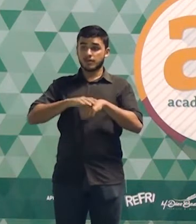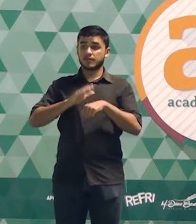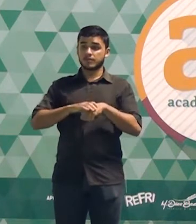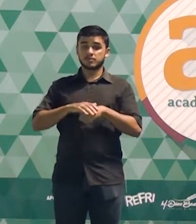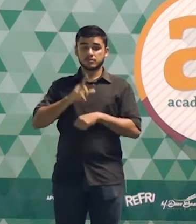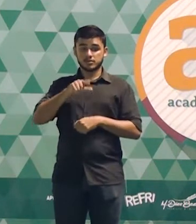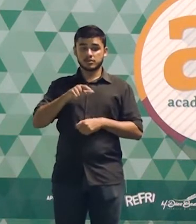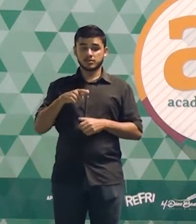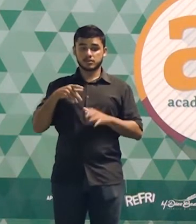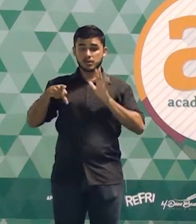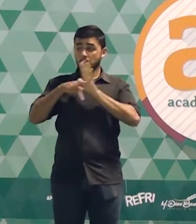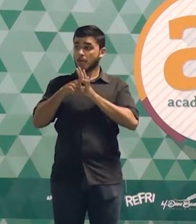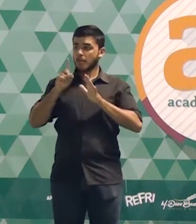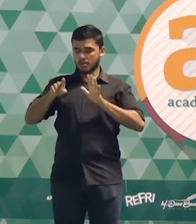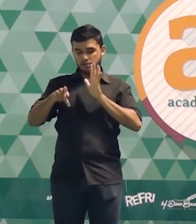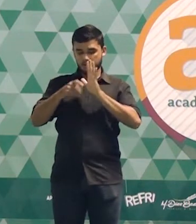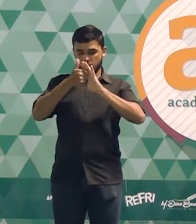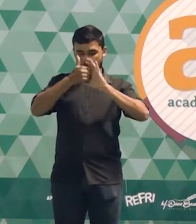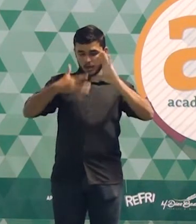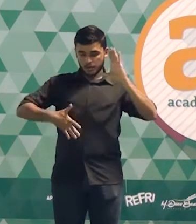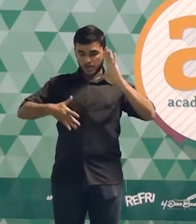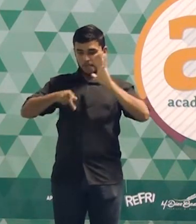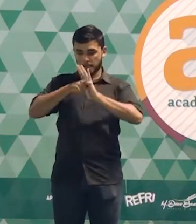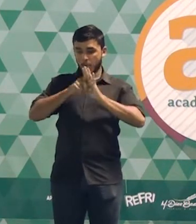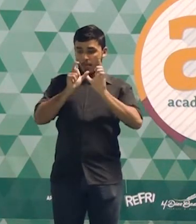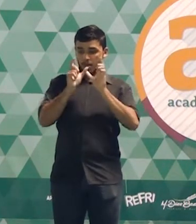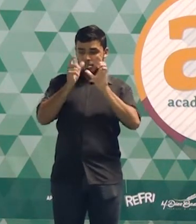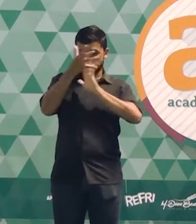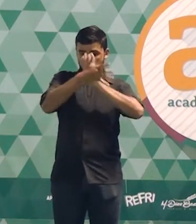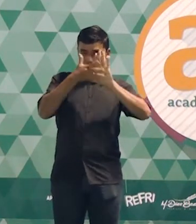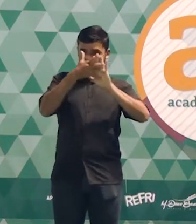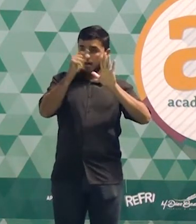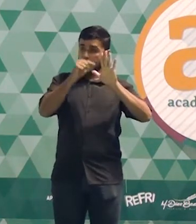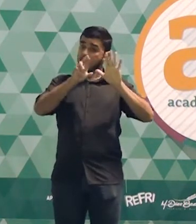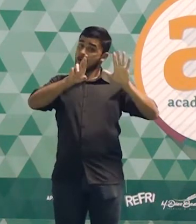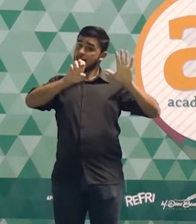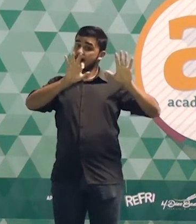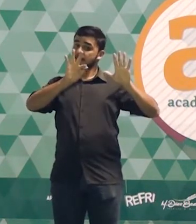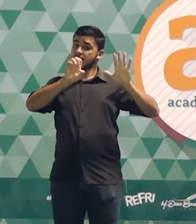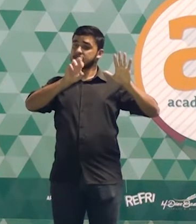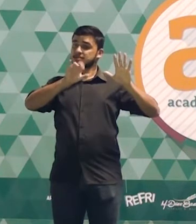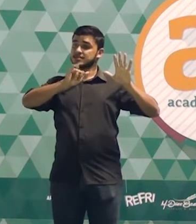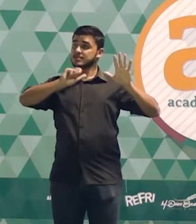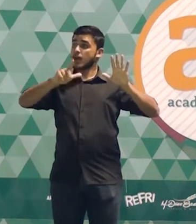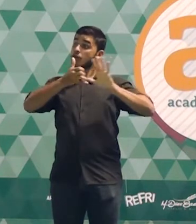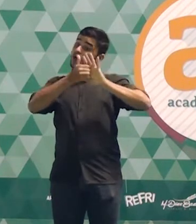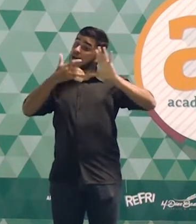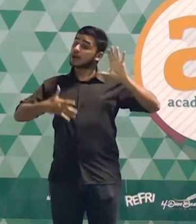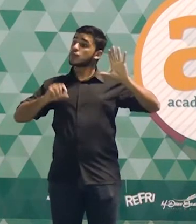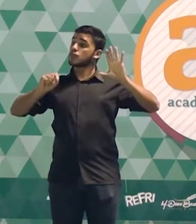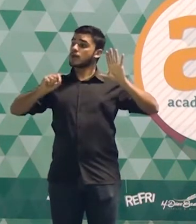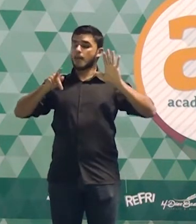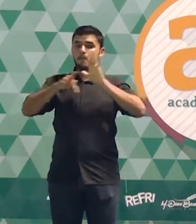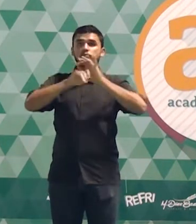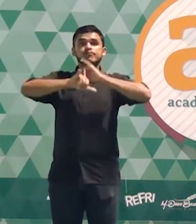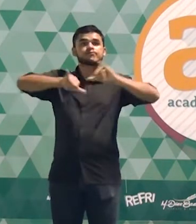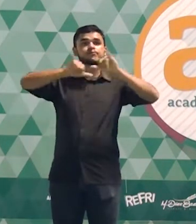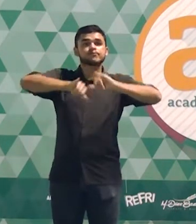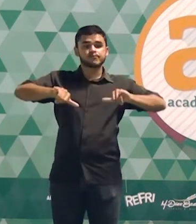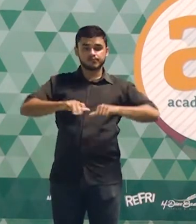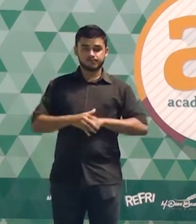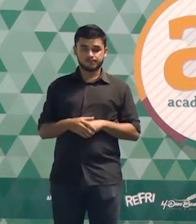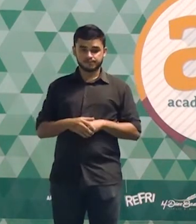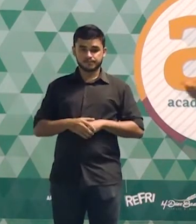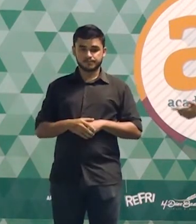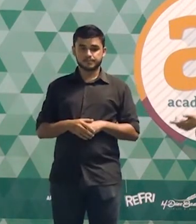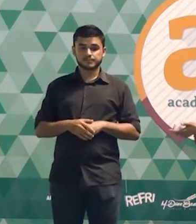chamada referencialidade. O texto está se tornando referencial. Tudo bem? Além dessas funções já citadas,